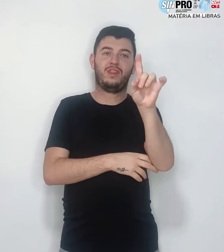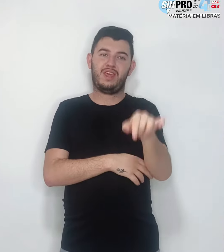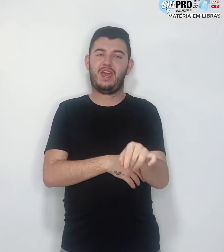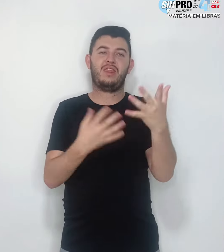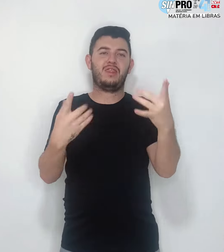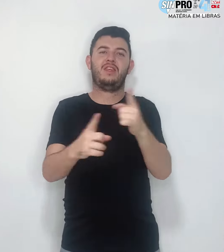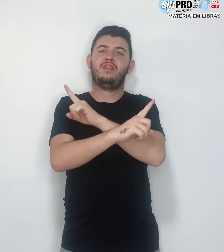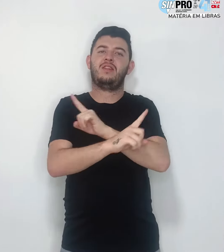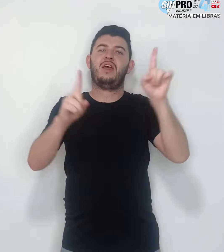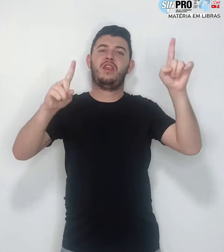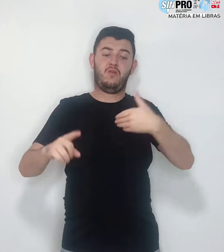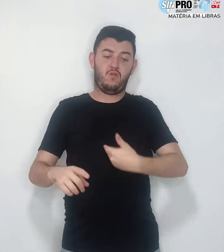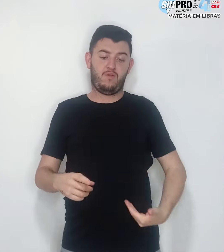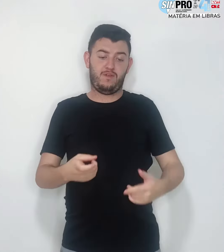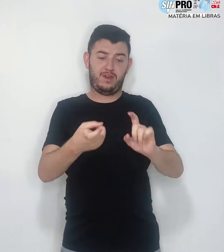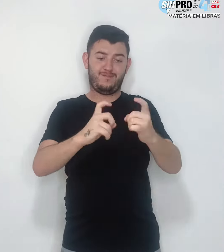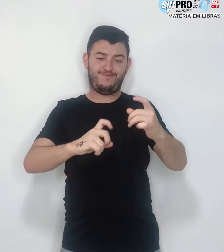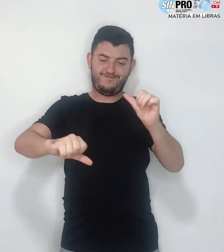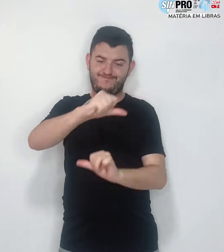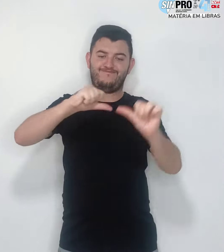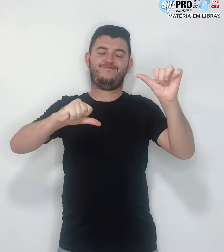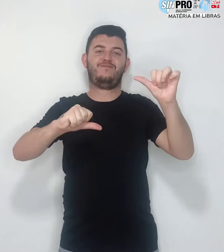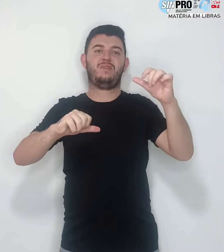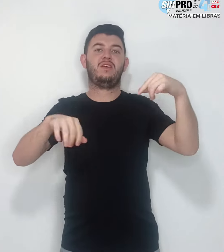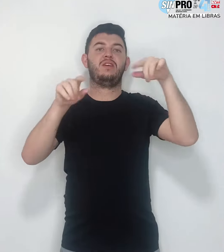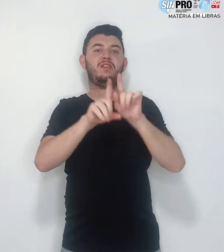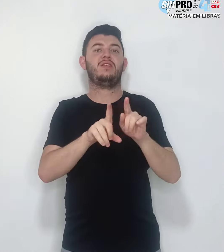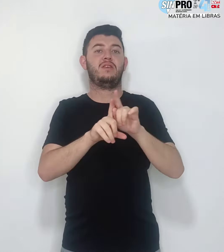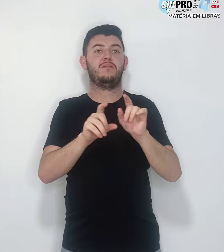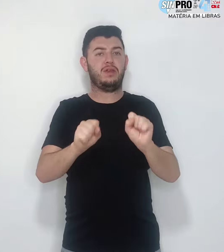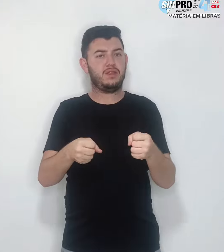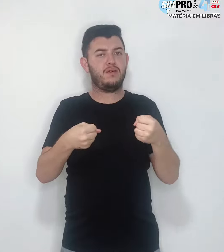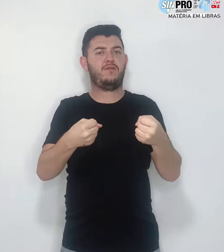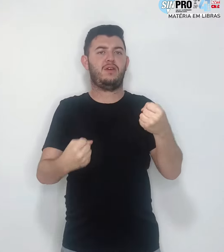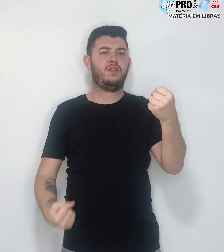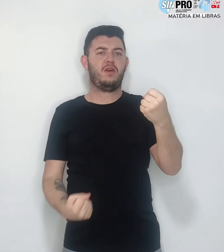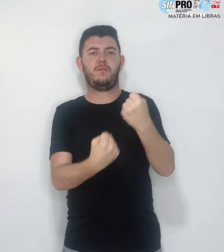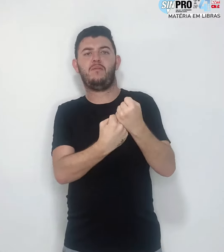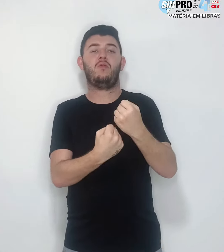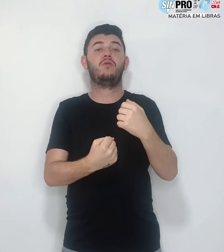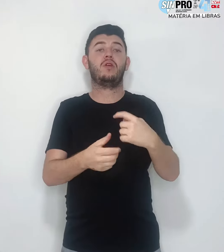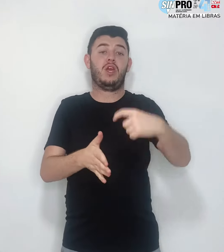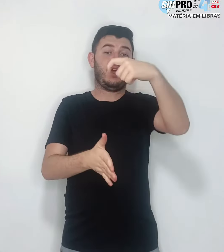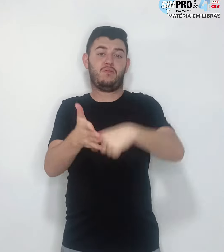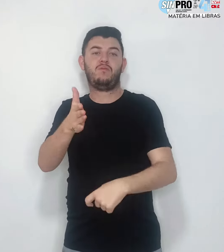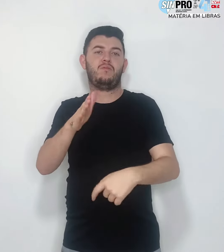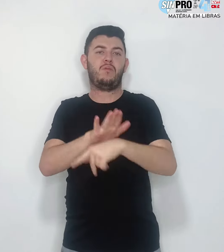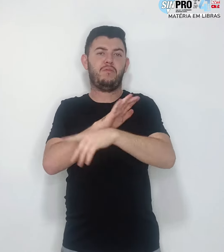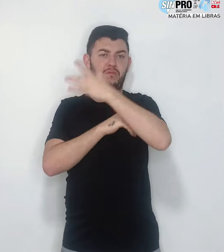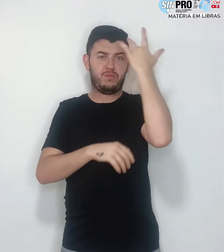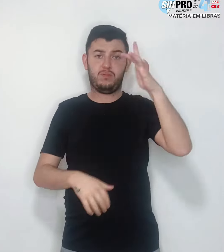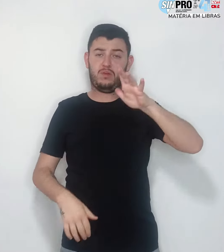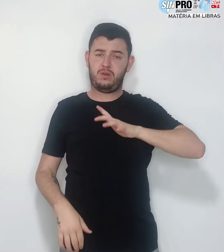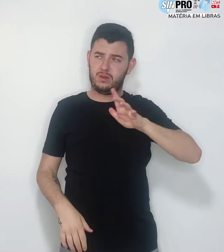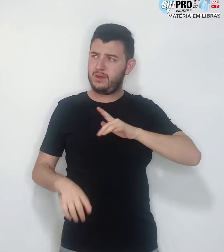reforma administrativa e em defesa da taxação dos super ricos. Na esfera